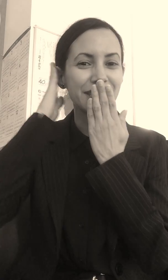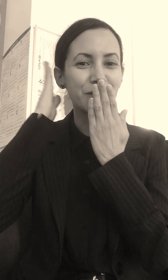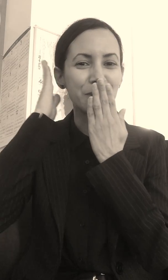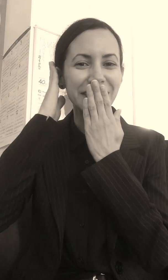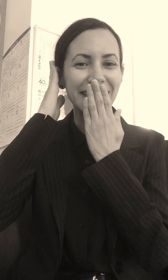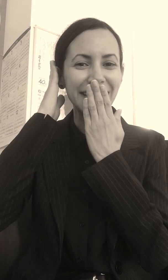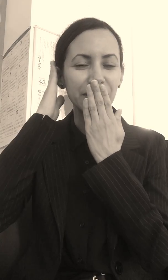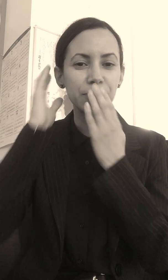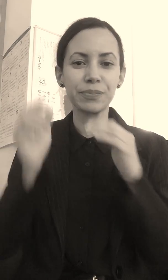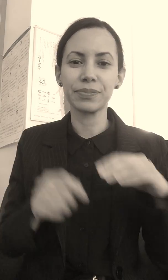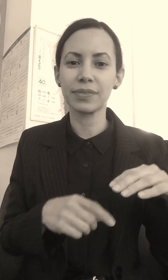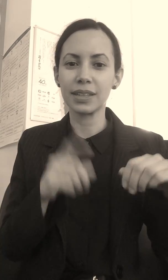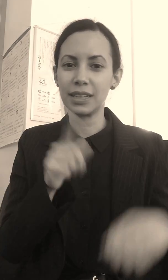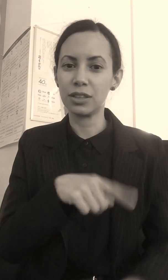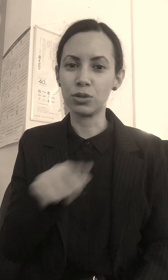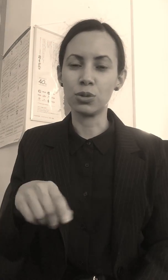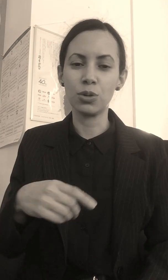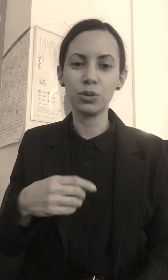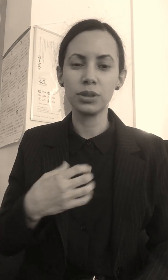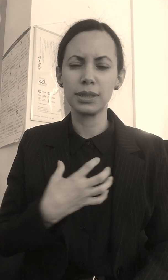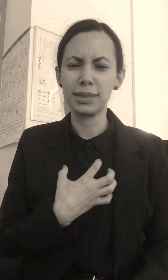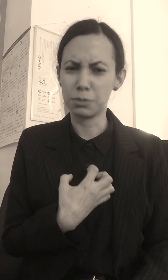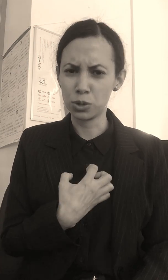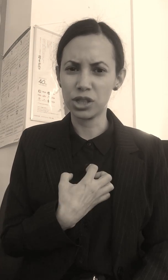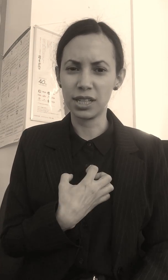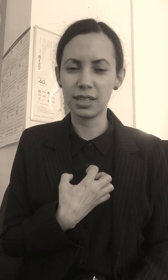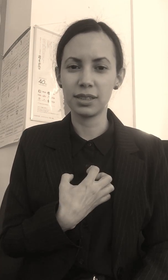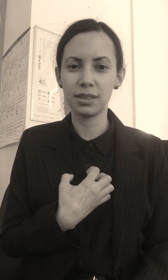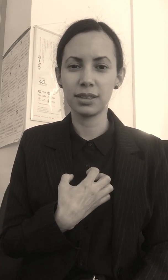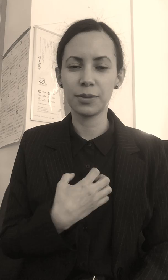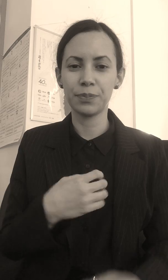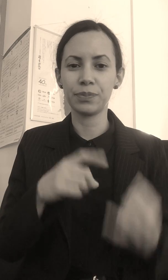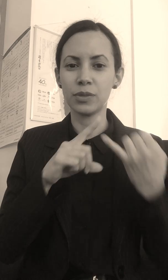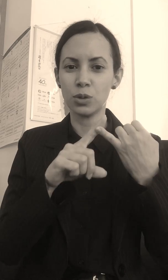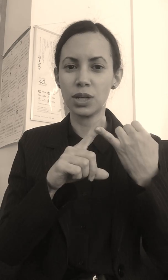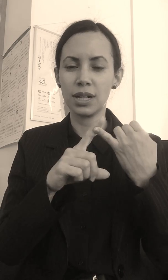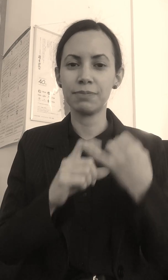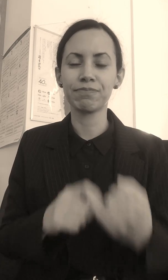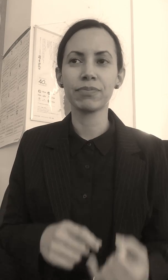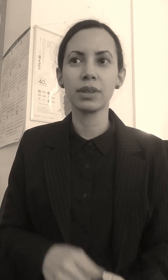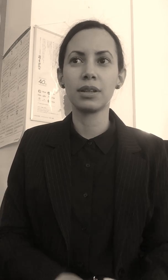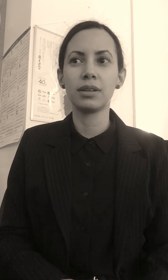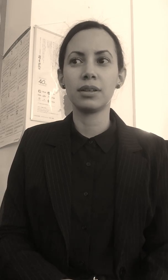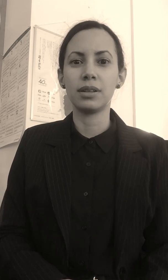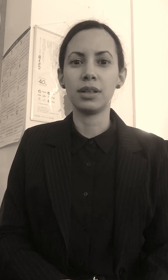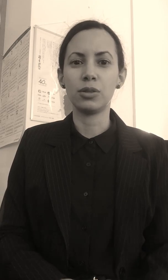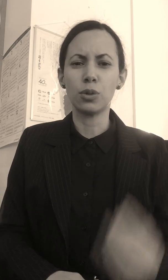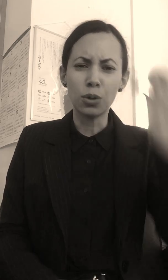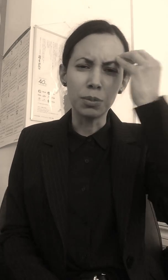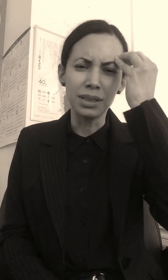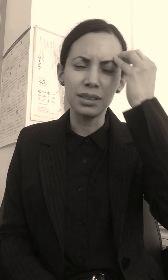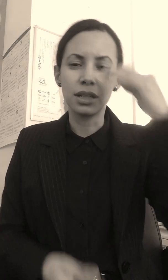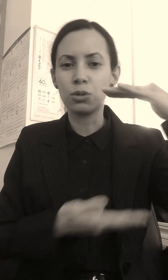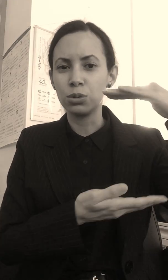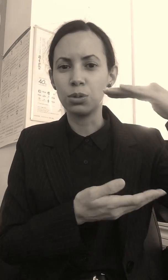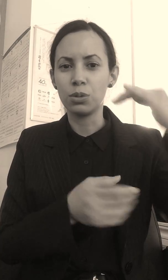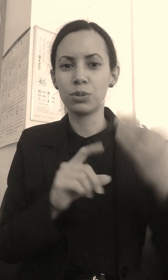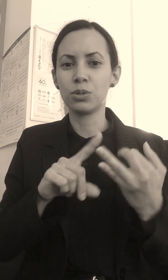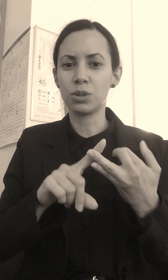聞こえない人の気持ち ですか？ とか、困ったことと